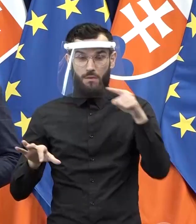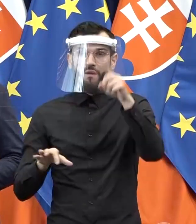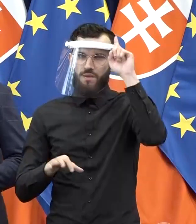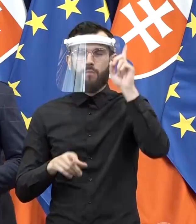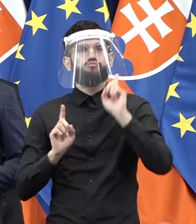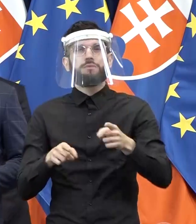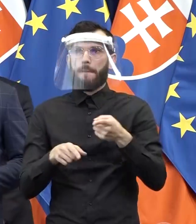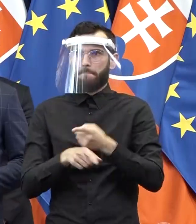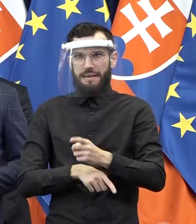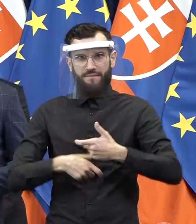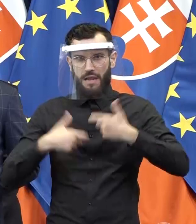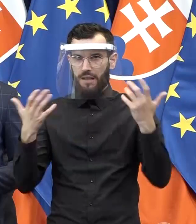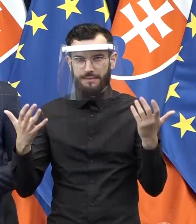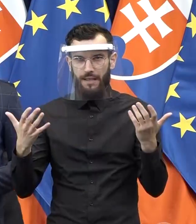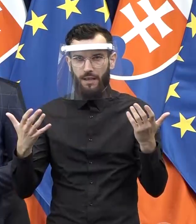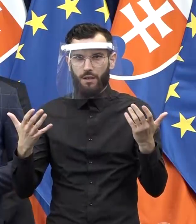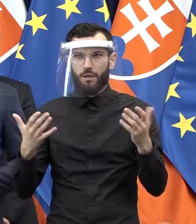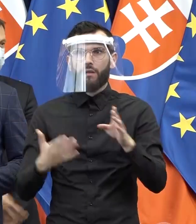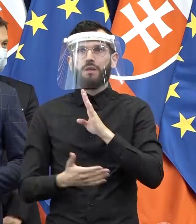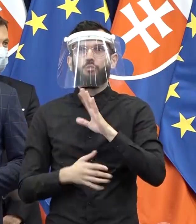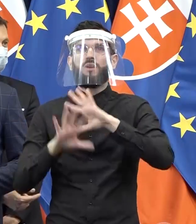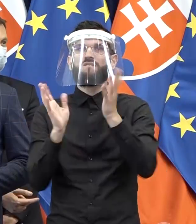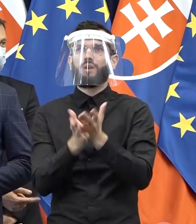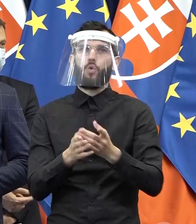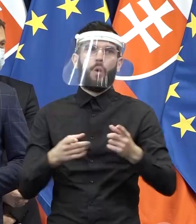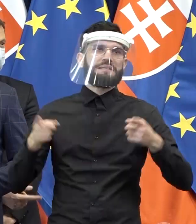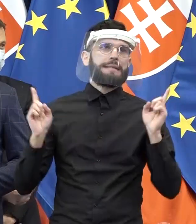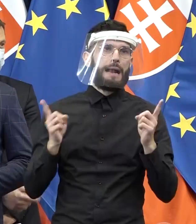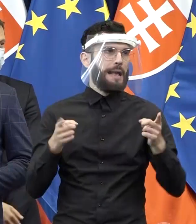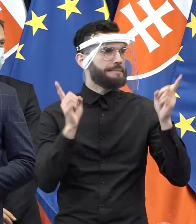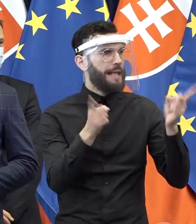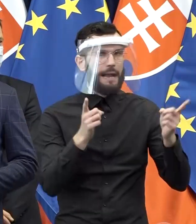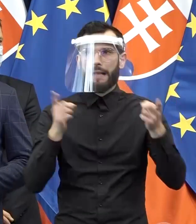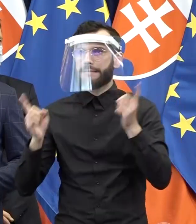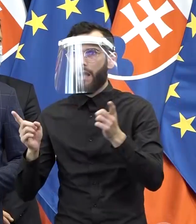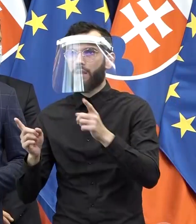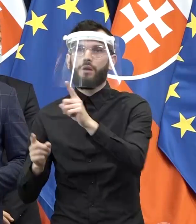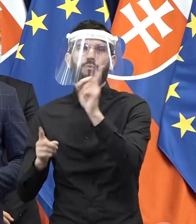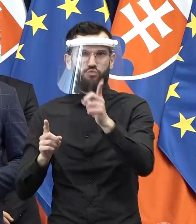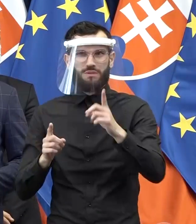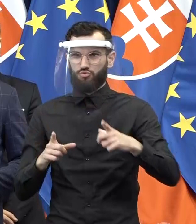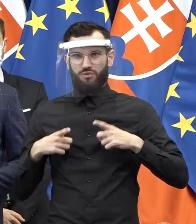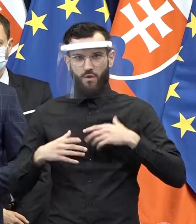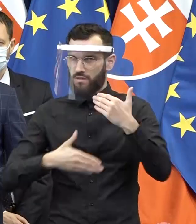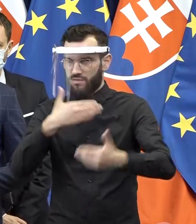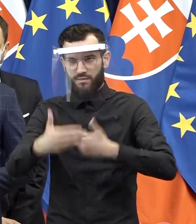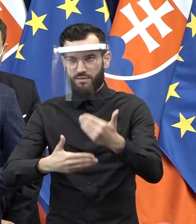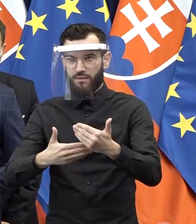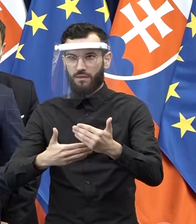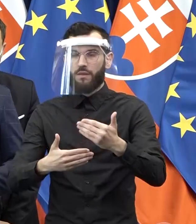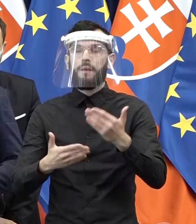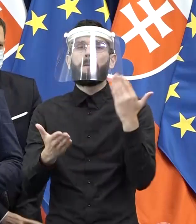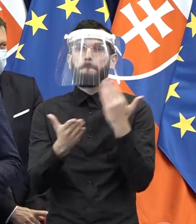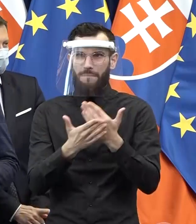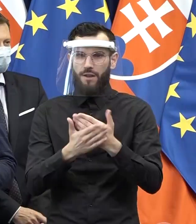efektívne. Nemôžeme úplne všetko zakázať. Ten život musí ísť ďalej. V tomto